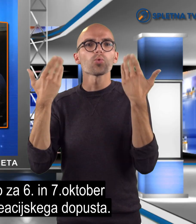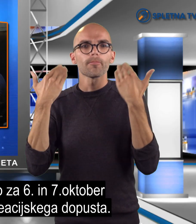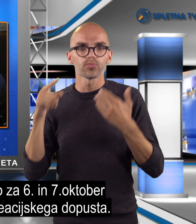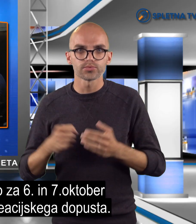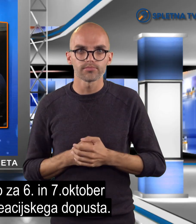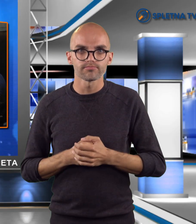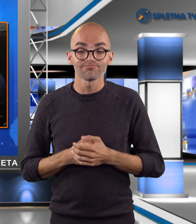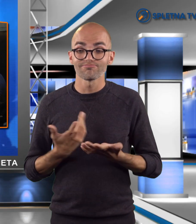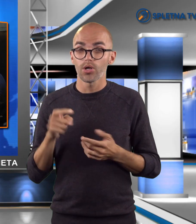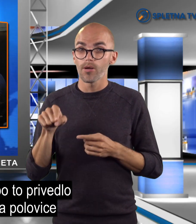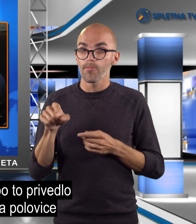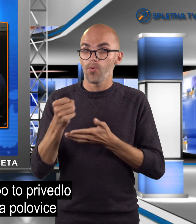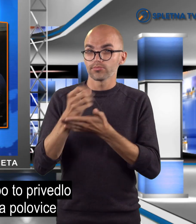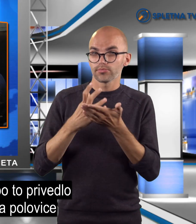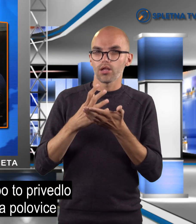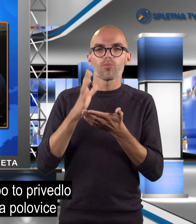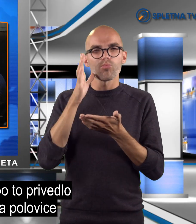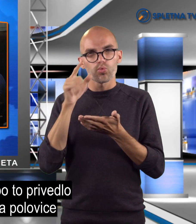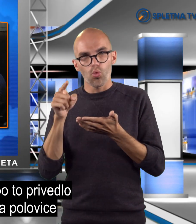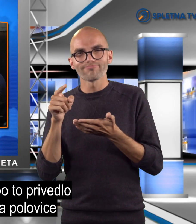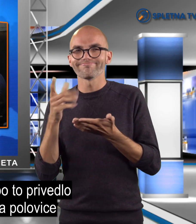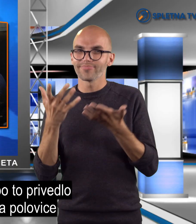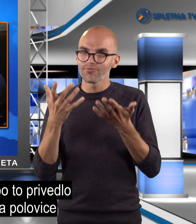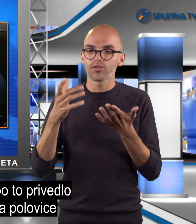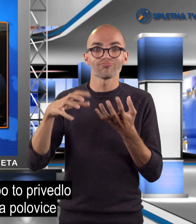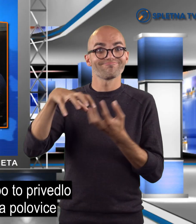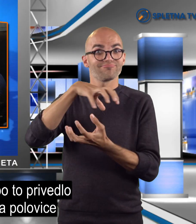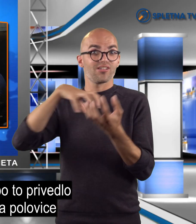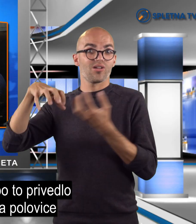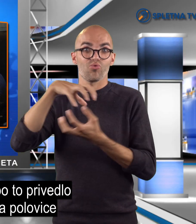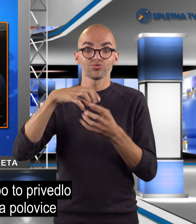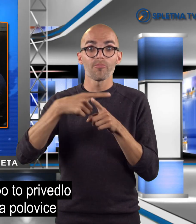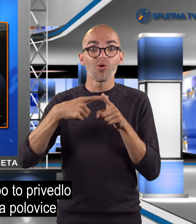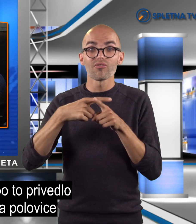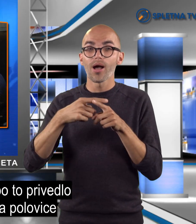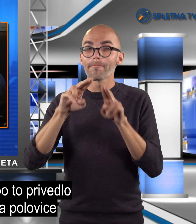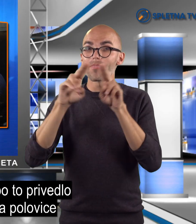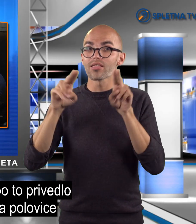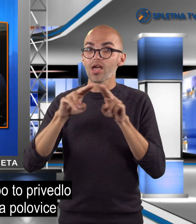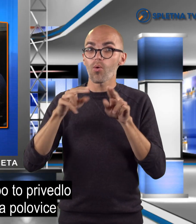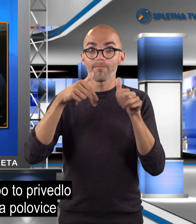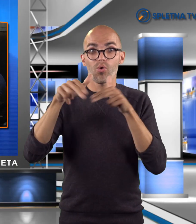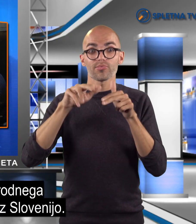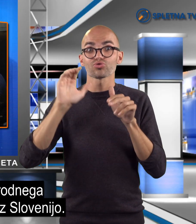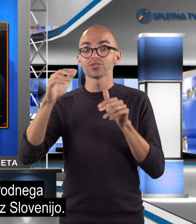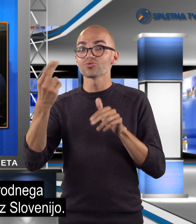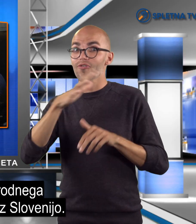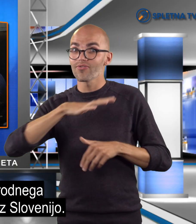zaradi ukinitve rekreacijskega dopusta. Po ocenah bo to privedlo do kolapsa polovice mednarodnega